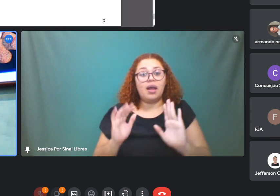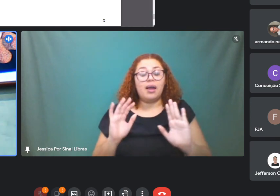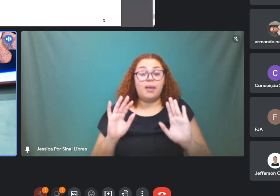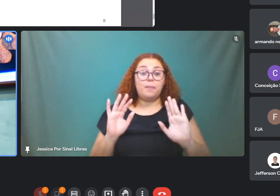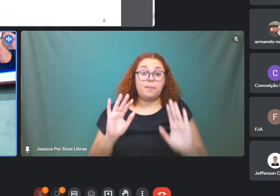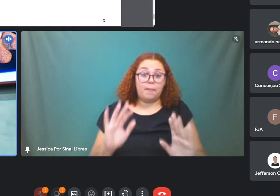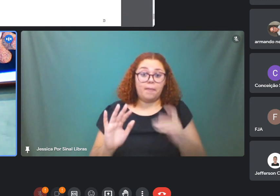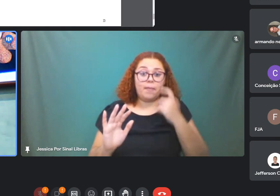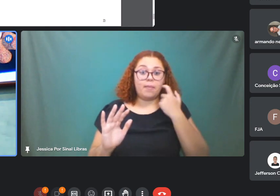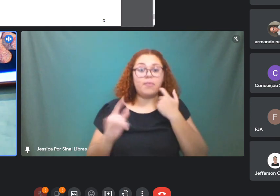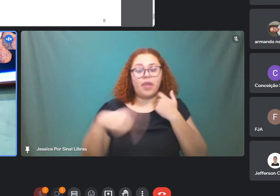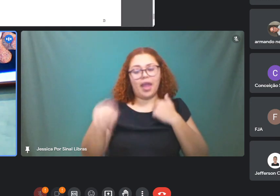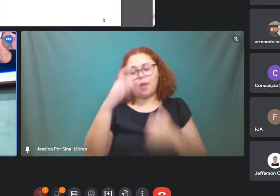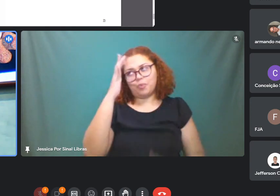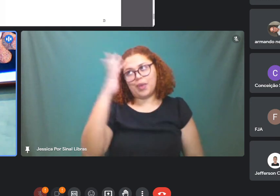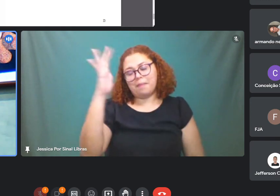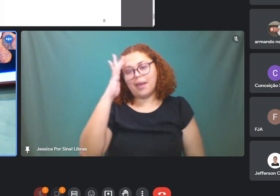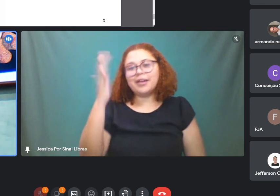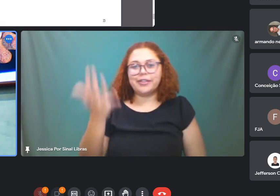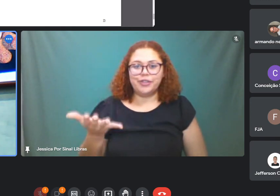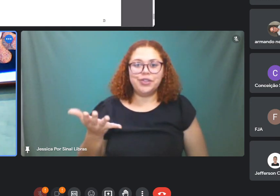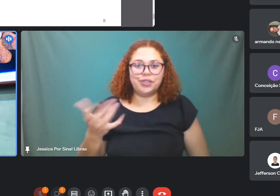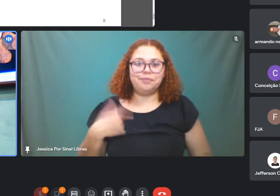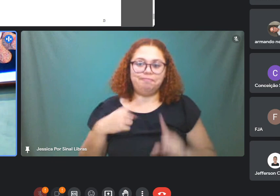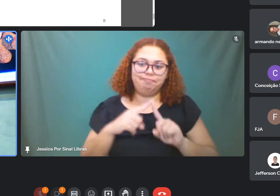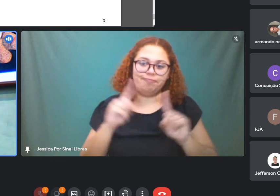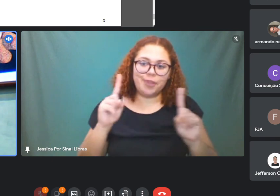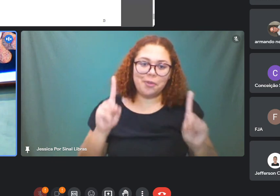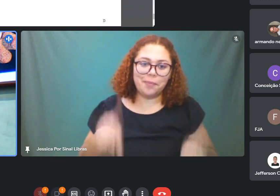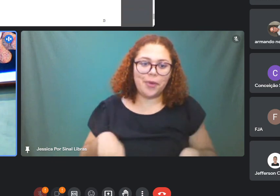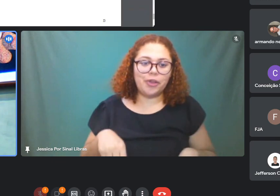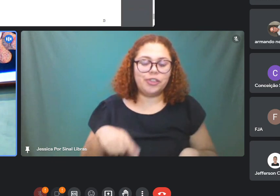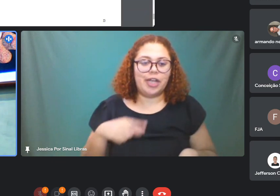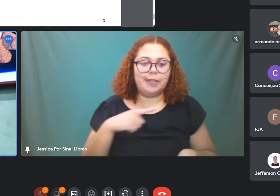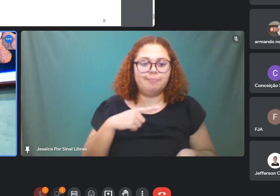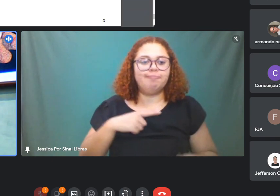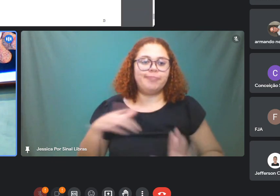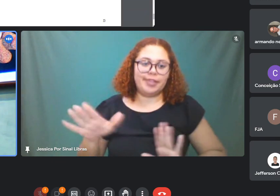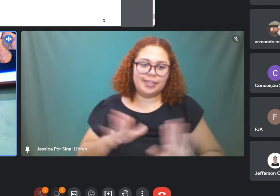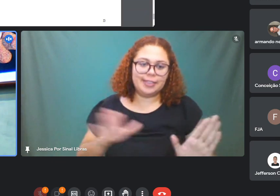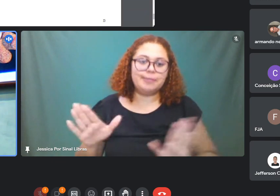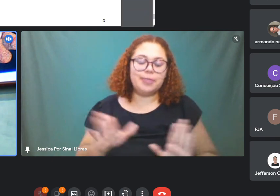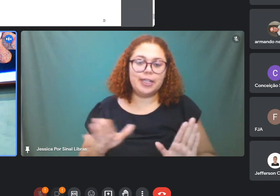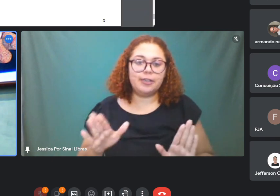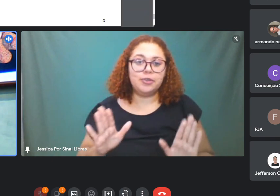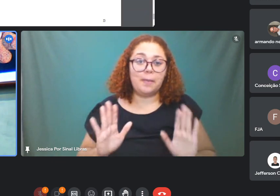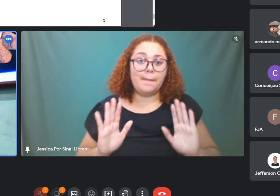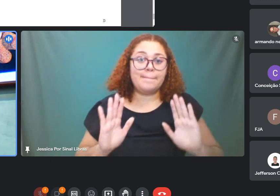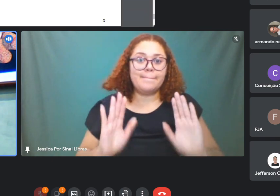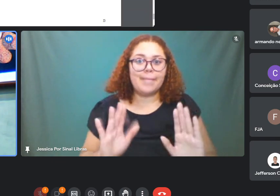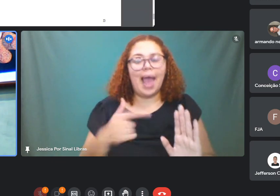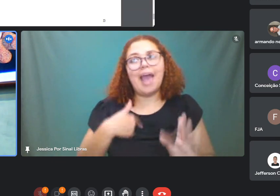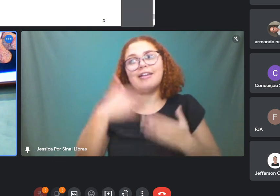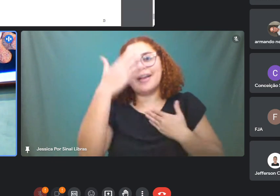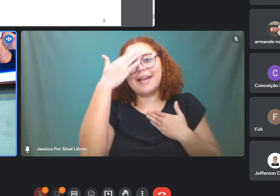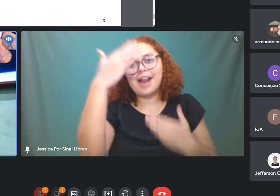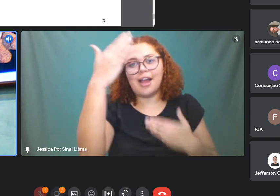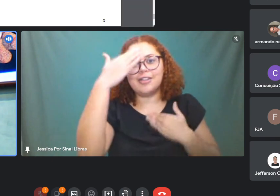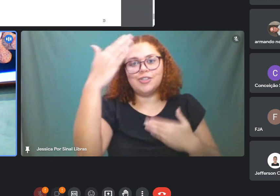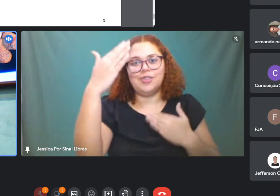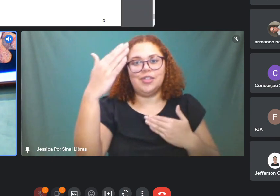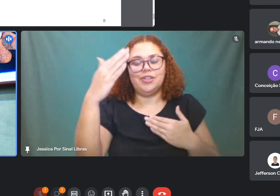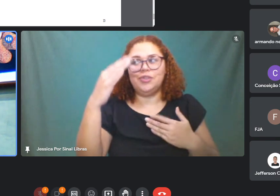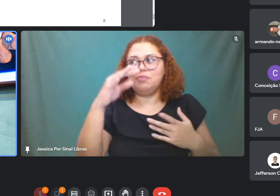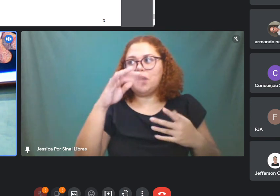ninguém. Eu imagino quanto do teu projeto foi levado para acessibilidade, mas o quanto gratificante também é para tu e para